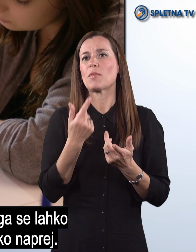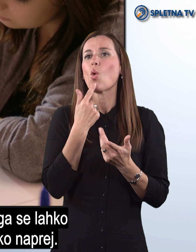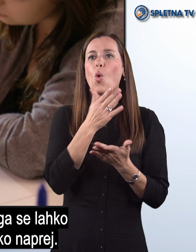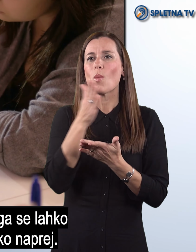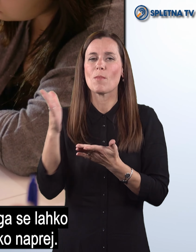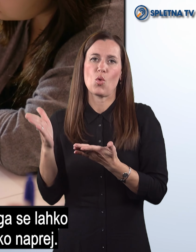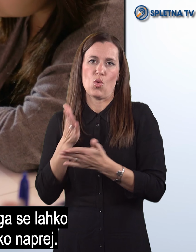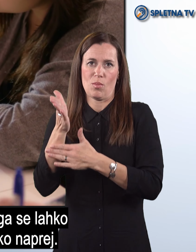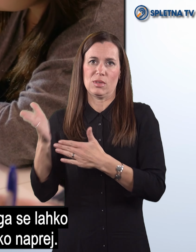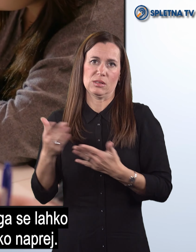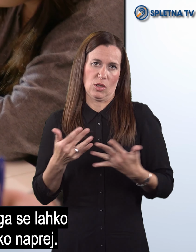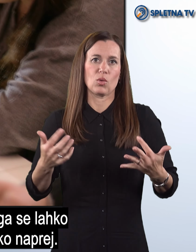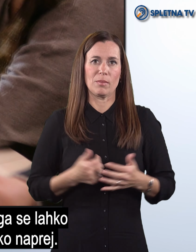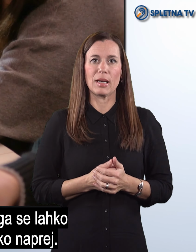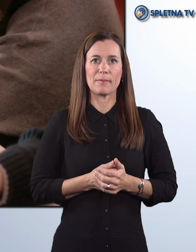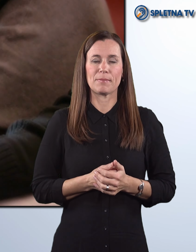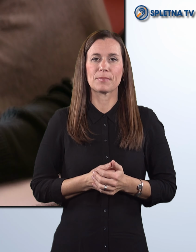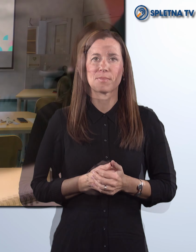naprej.